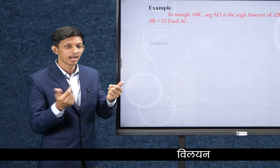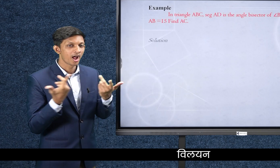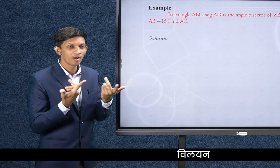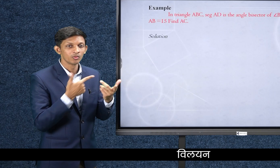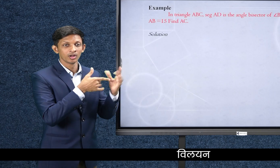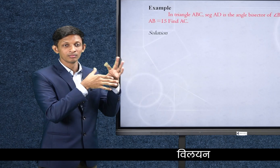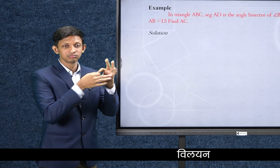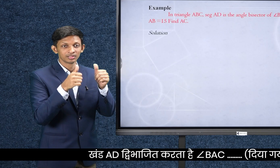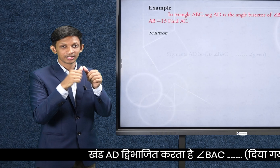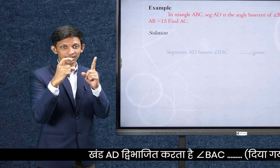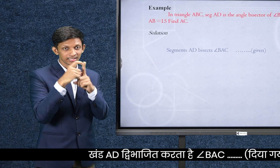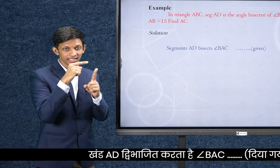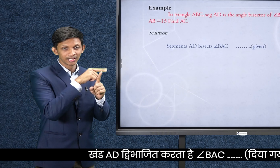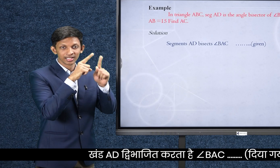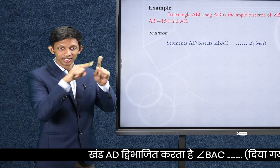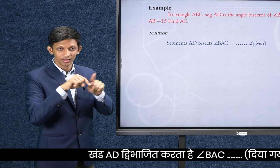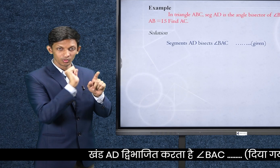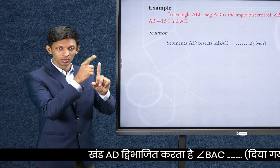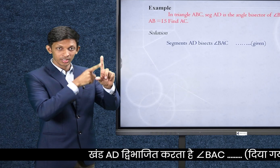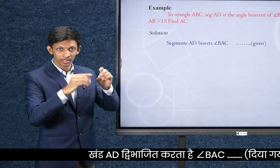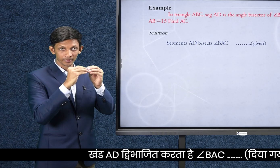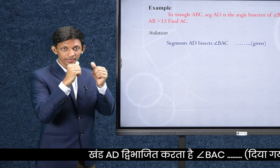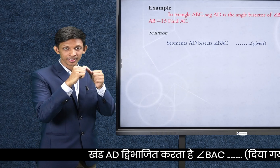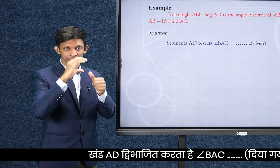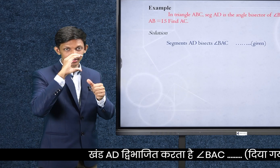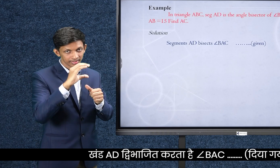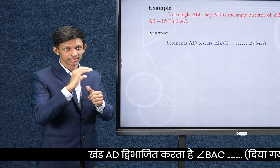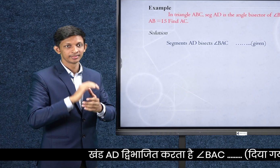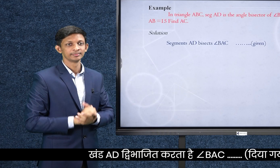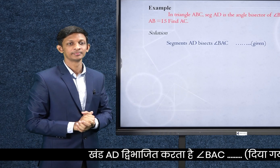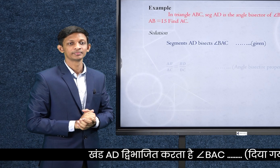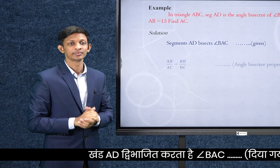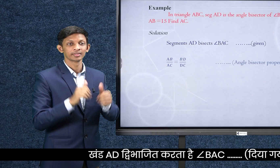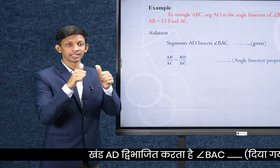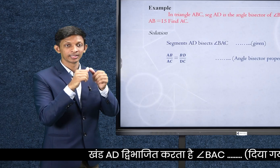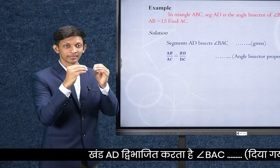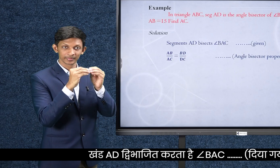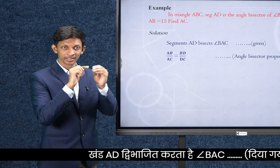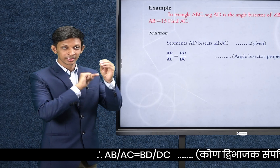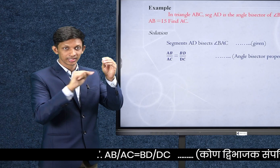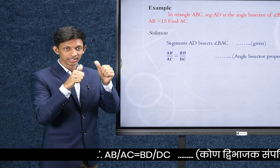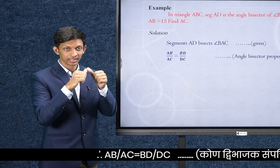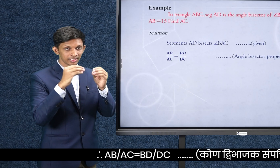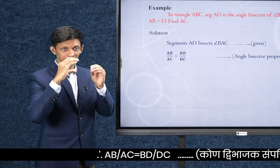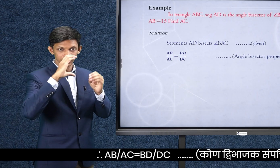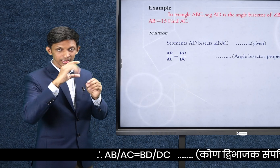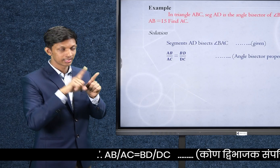विलयन। खंड AD द्विभाजित करता है। एंगल BAC दिया गया है। AB by AC is